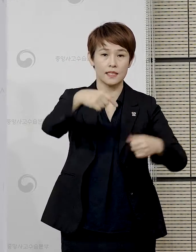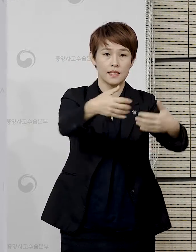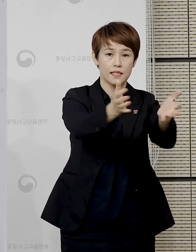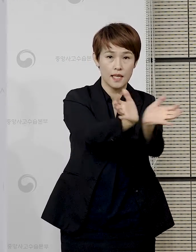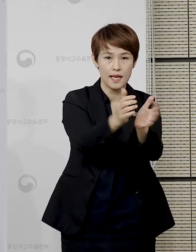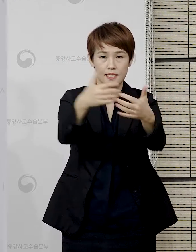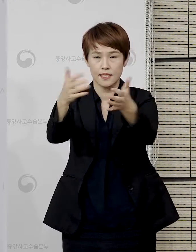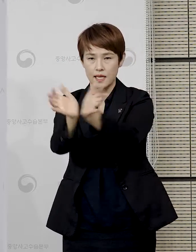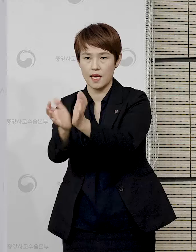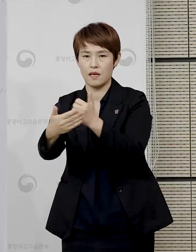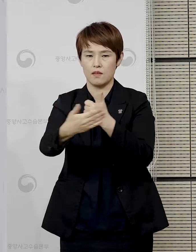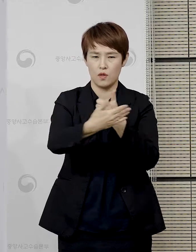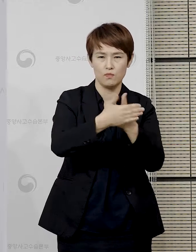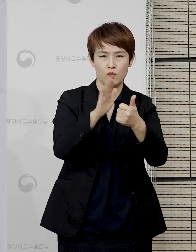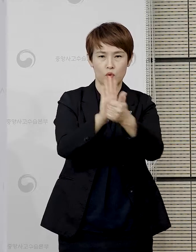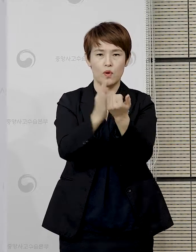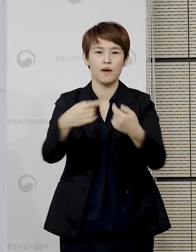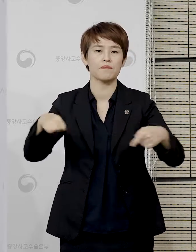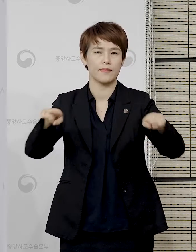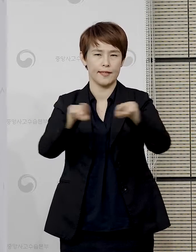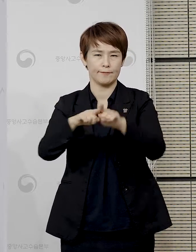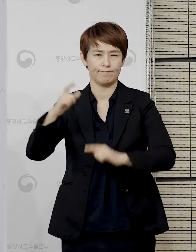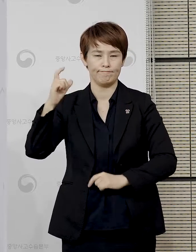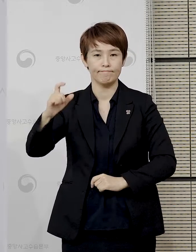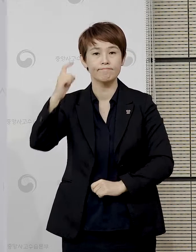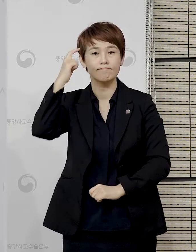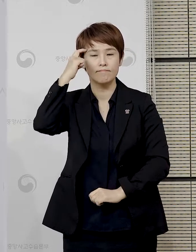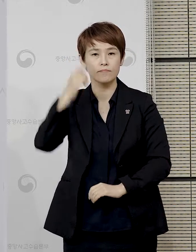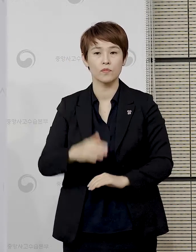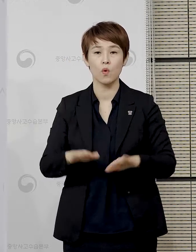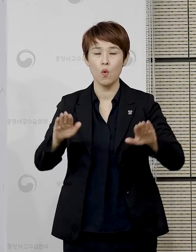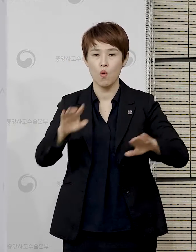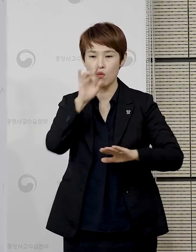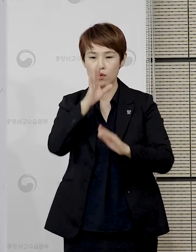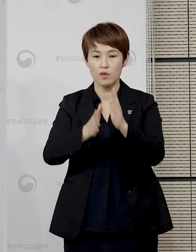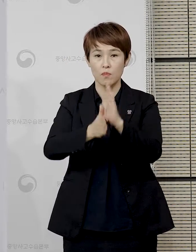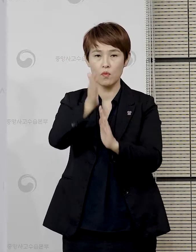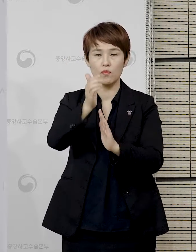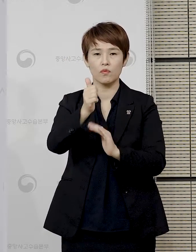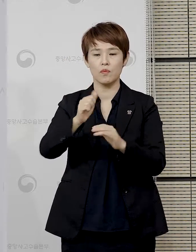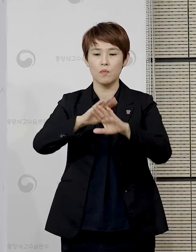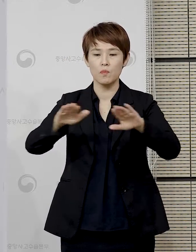협조도 공고히 해나갈 예정입니다. 금일 중수본 회의에서는